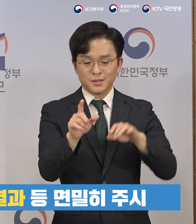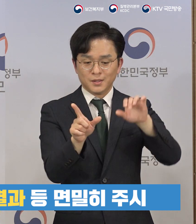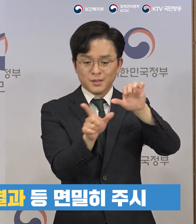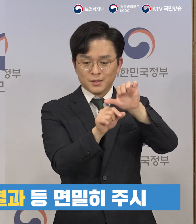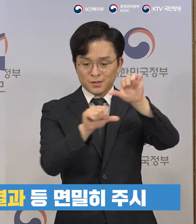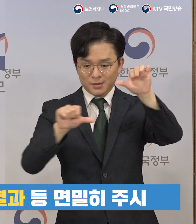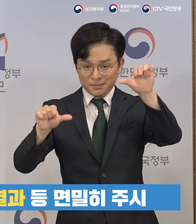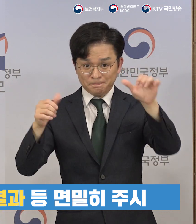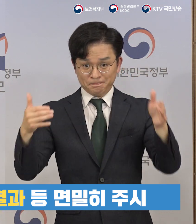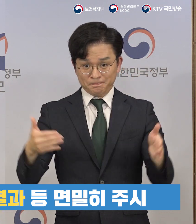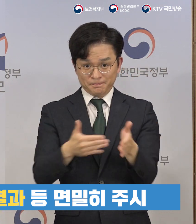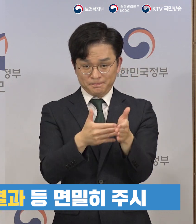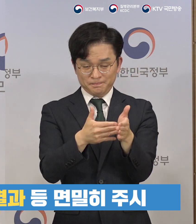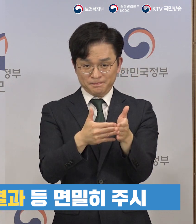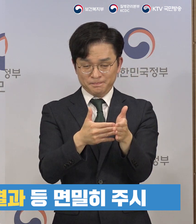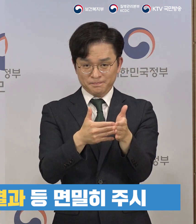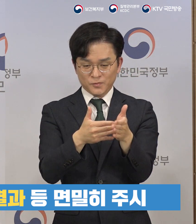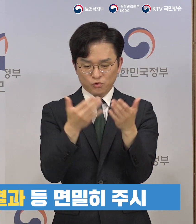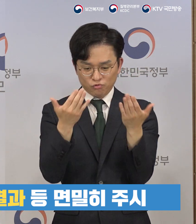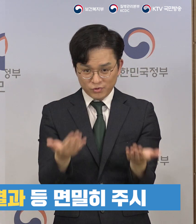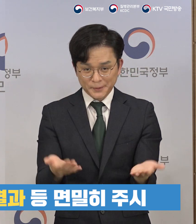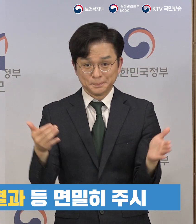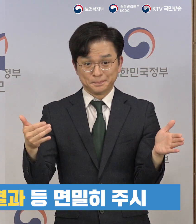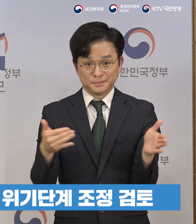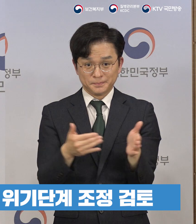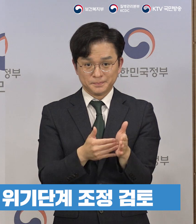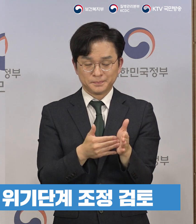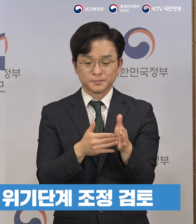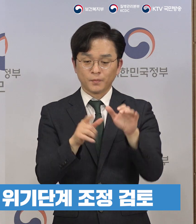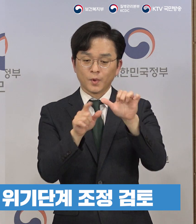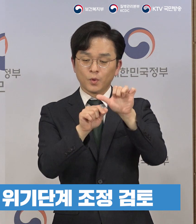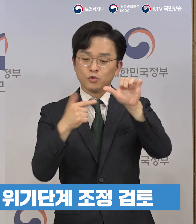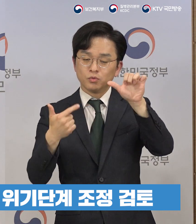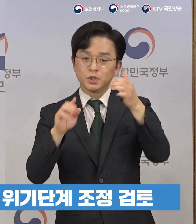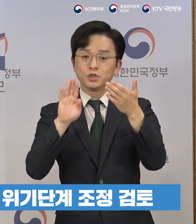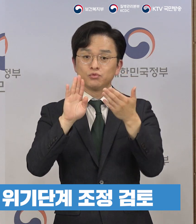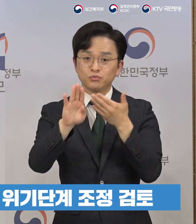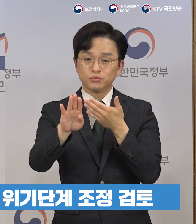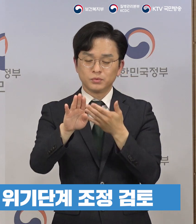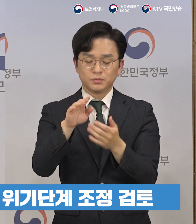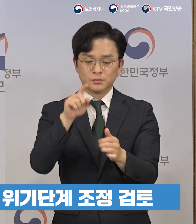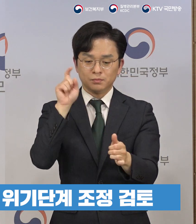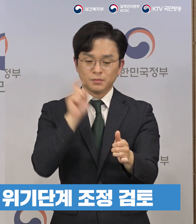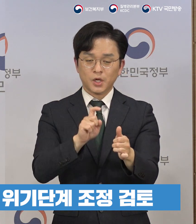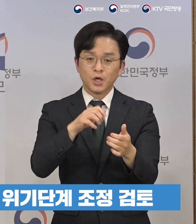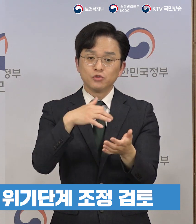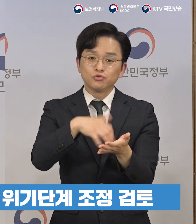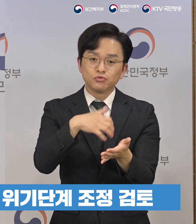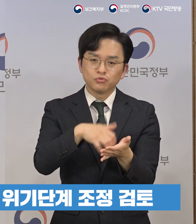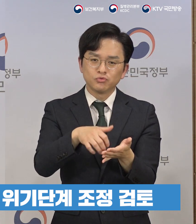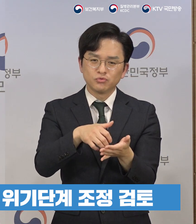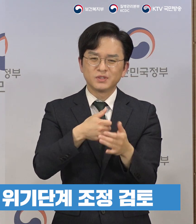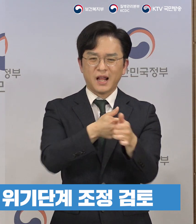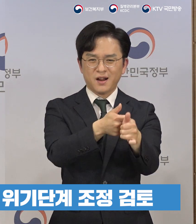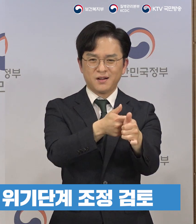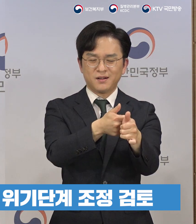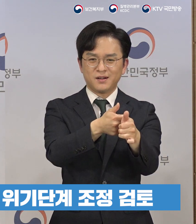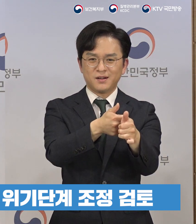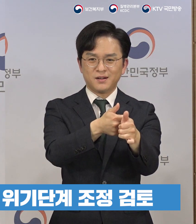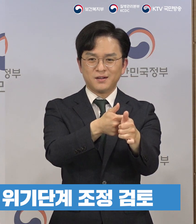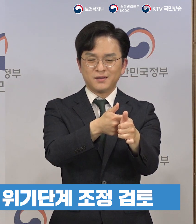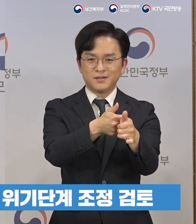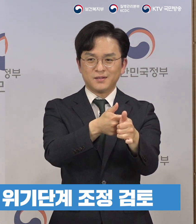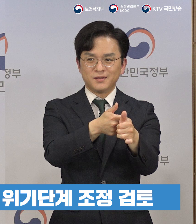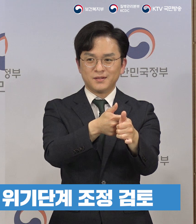내 미리 좀 주실 하고 있습니다 그래서 연휴 기간이 끝나고 난 뒤 일정 기간이 끝나고 난 뒤 환자의 발생